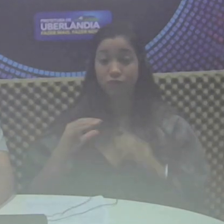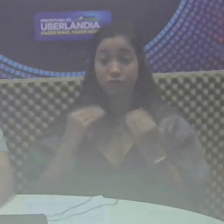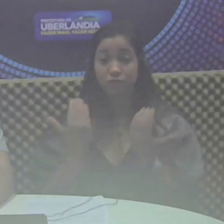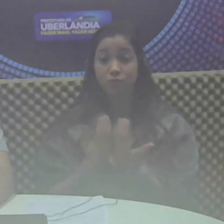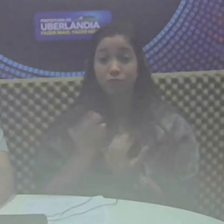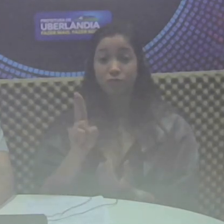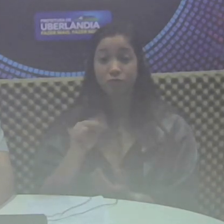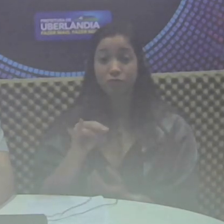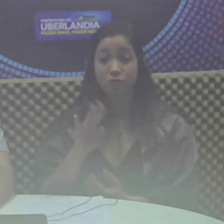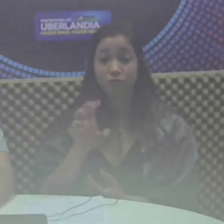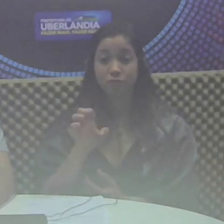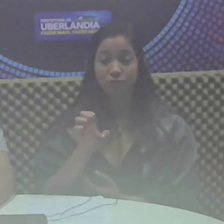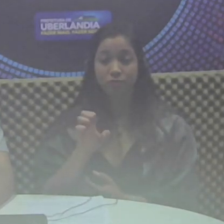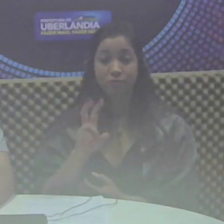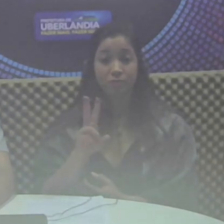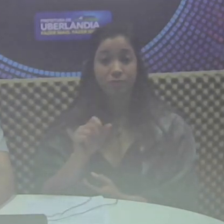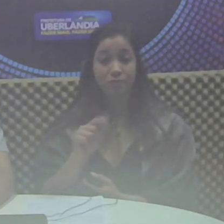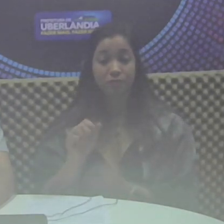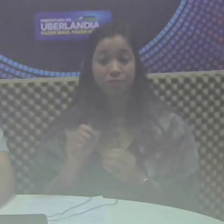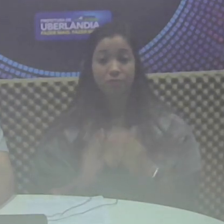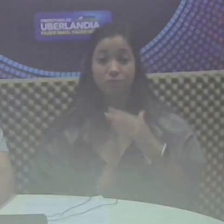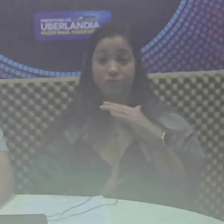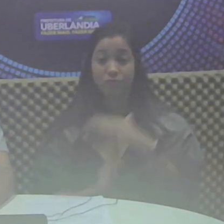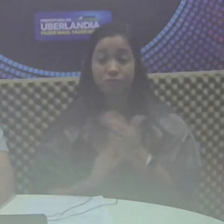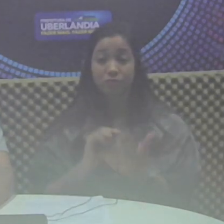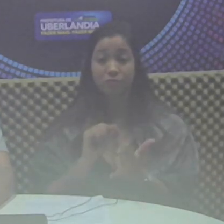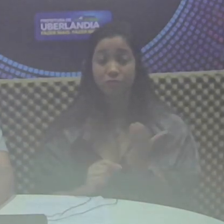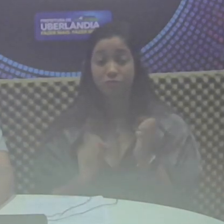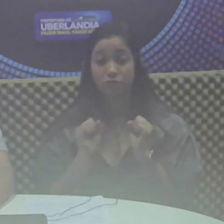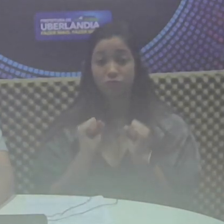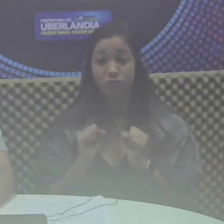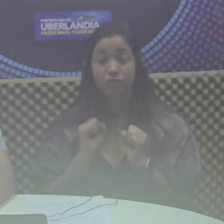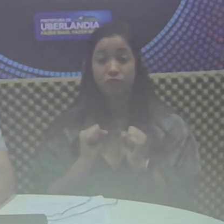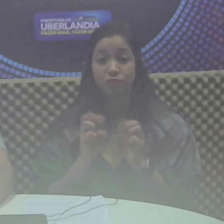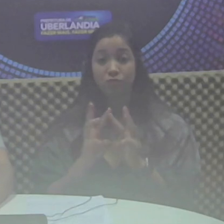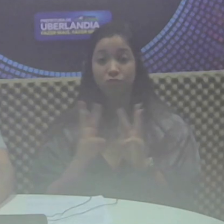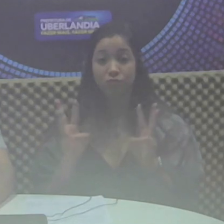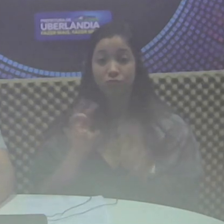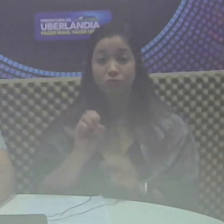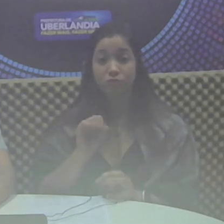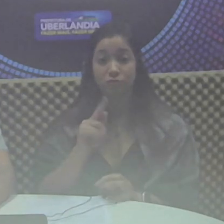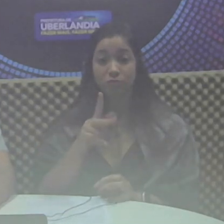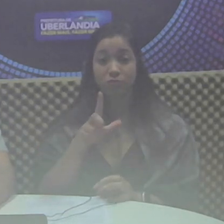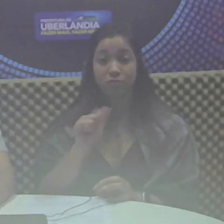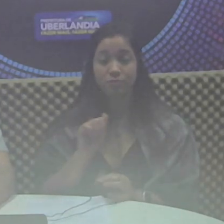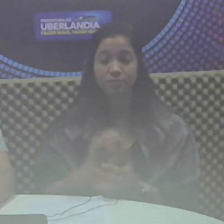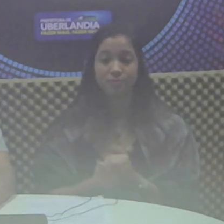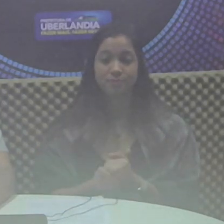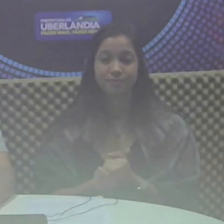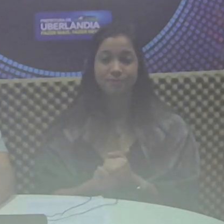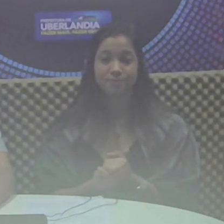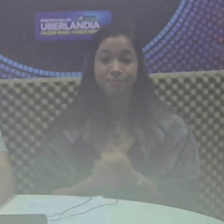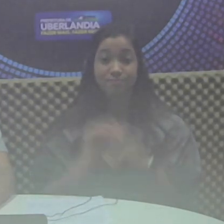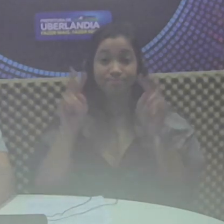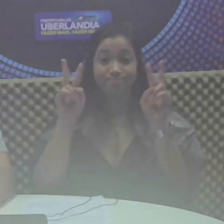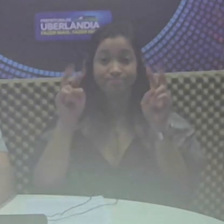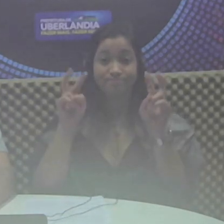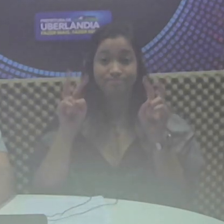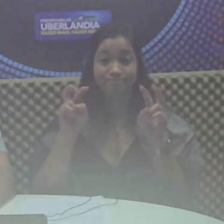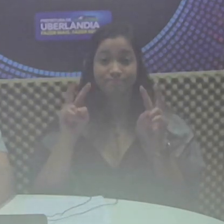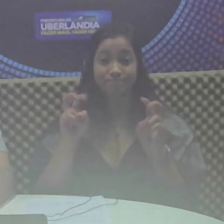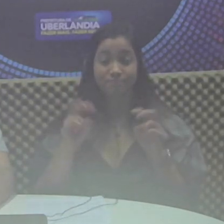Uniub. As vagas são limitadas e as inscrições podem ser feitas pela plataforma Simpla. Dentre os assuntos abordados